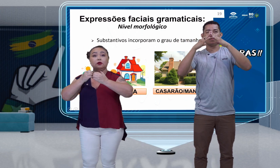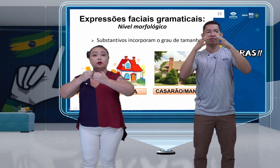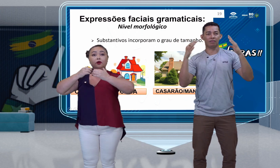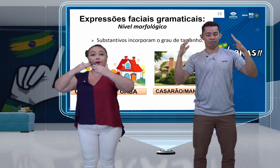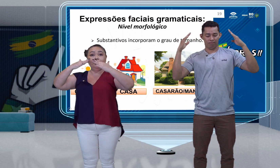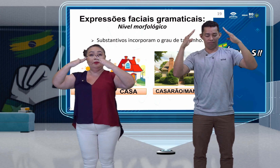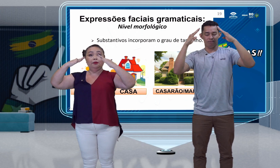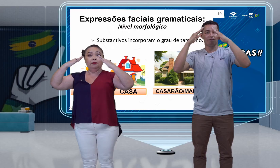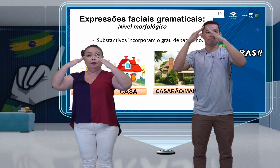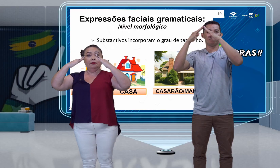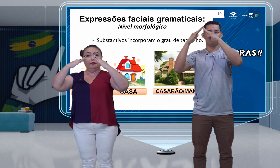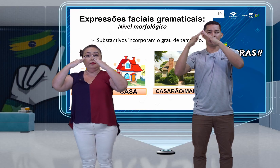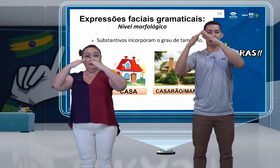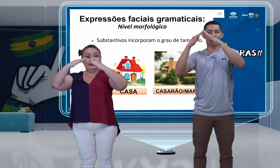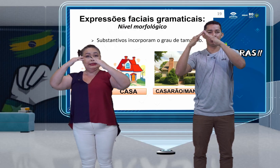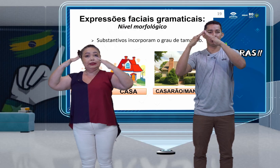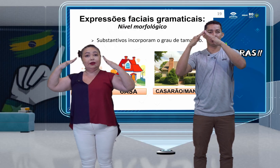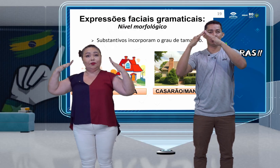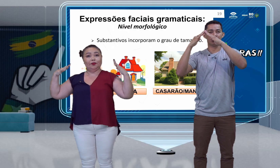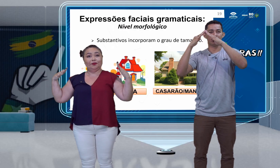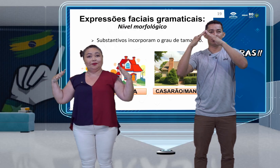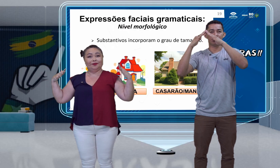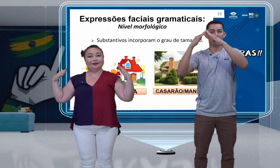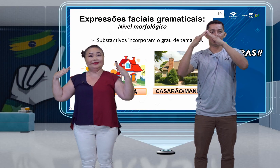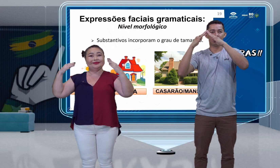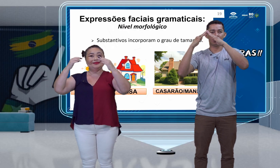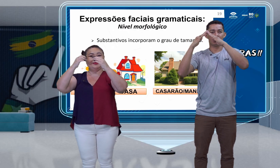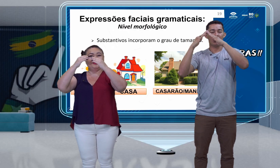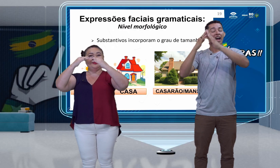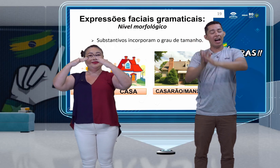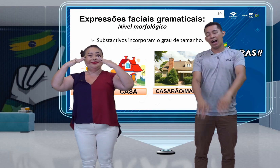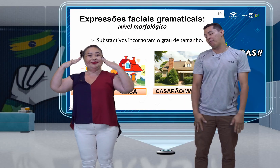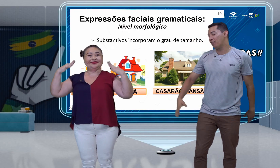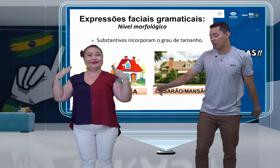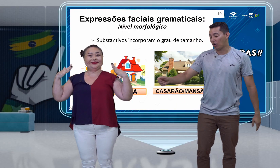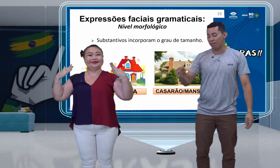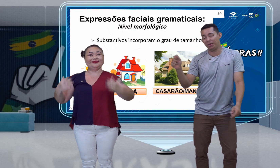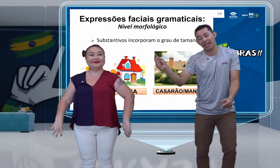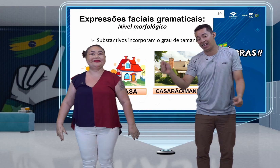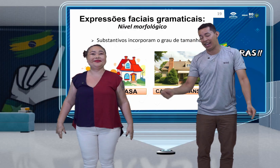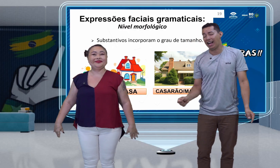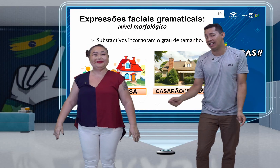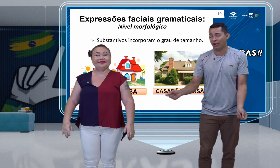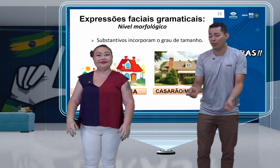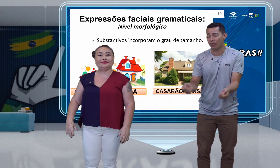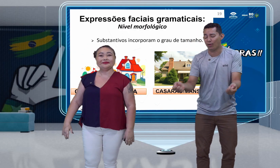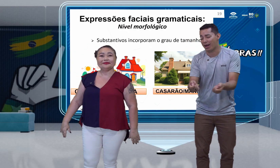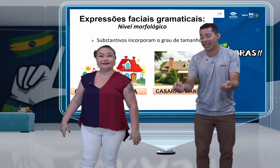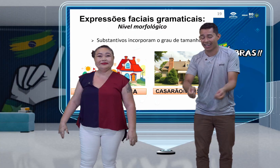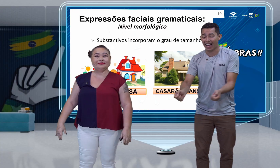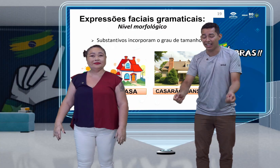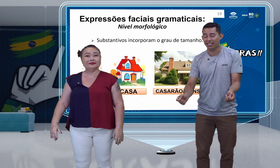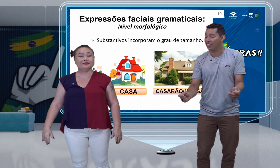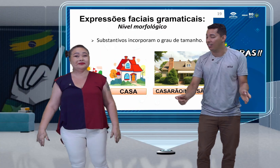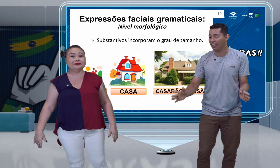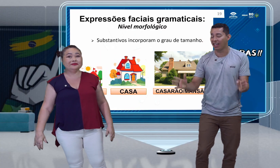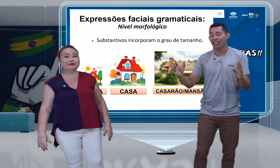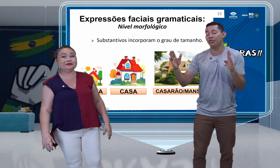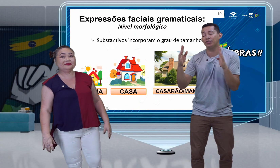ó. Mansão. Ah, professora, minha casa é uma casinha. Então tem